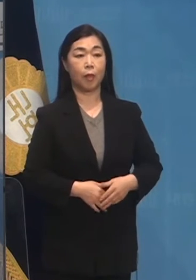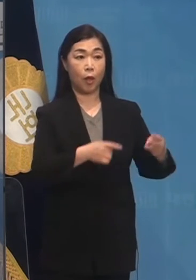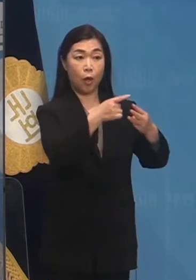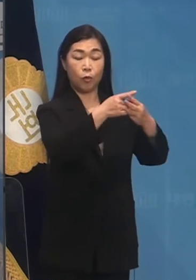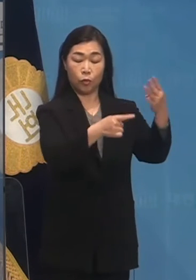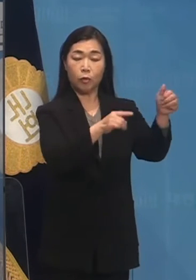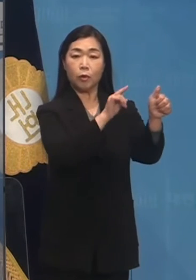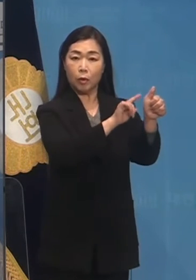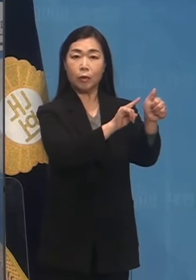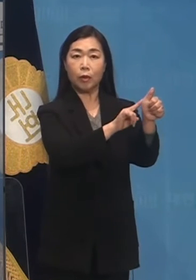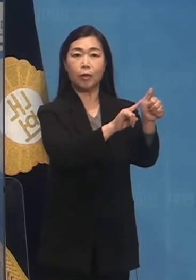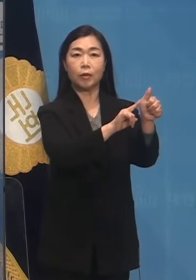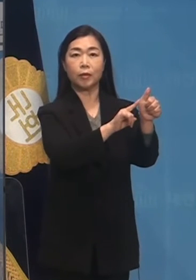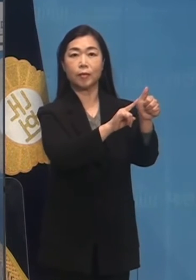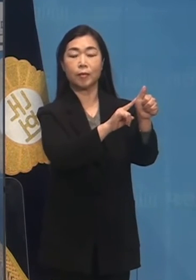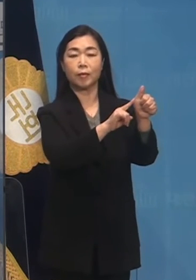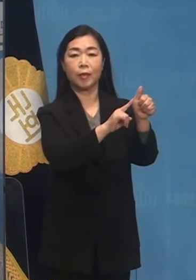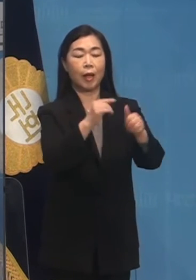윤석열